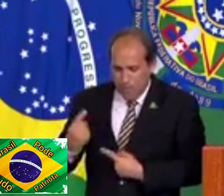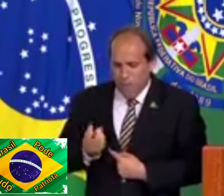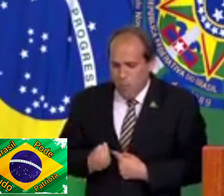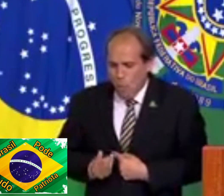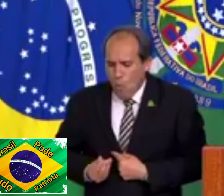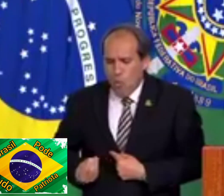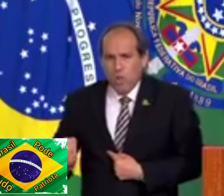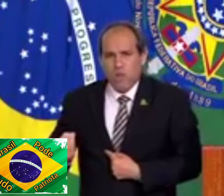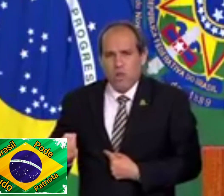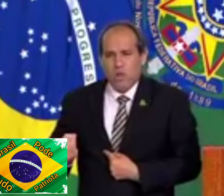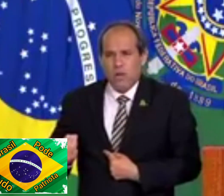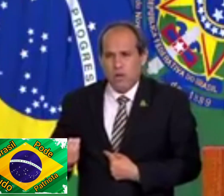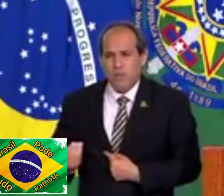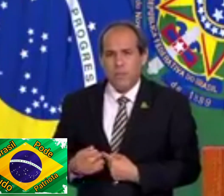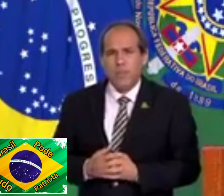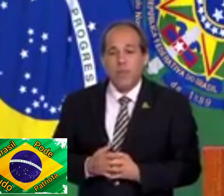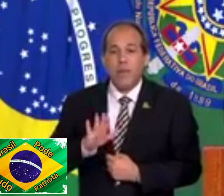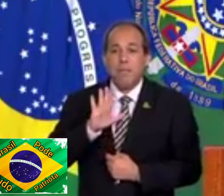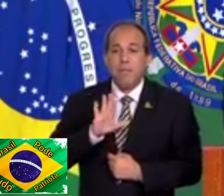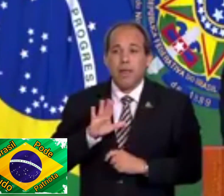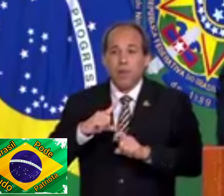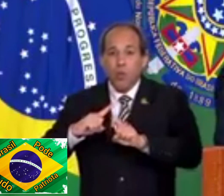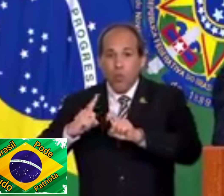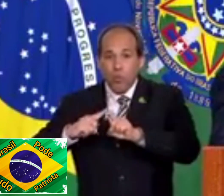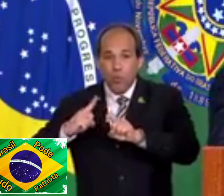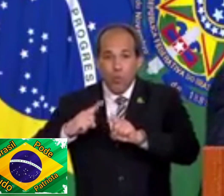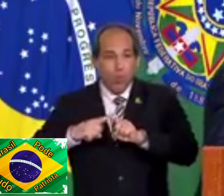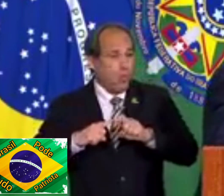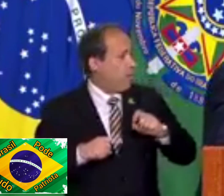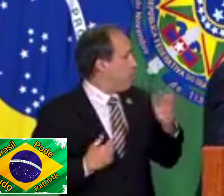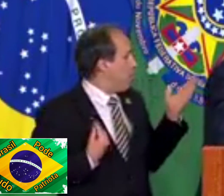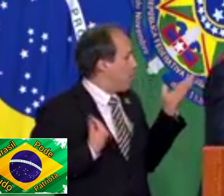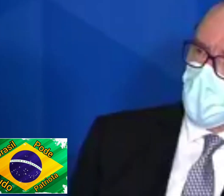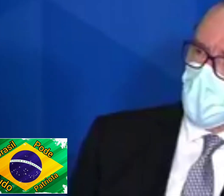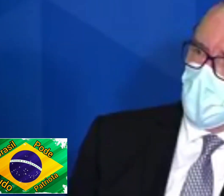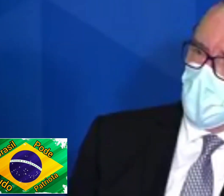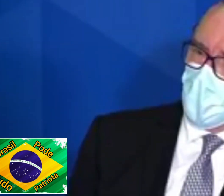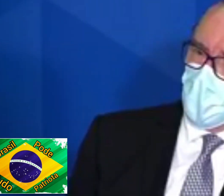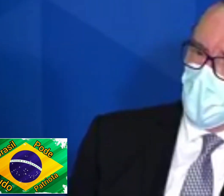ali, o doutor Macedo, aqui presente,